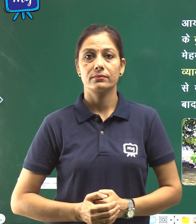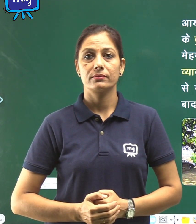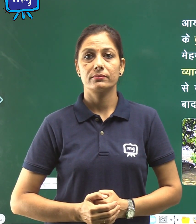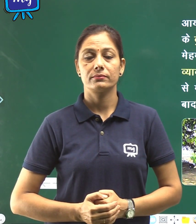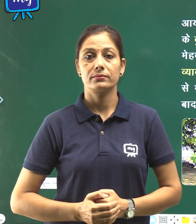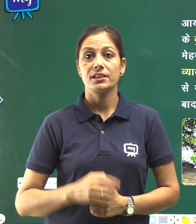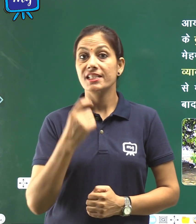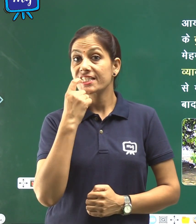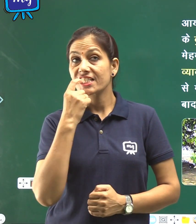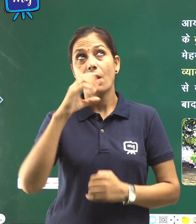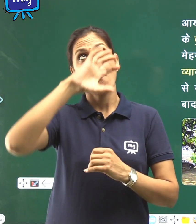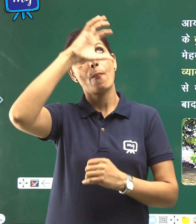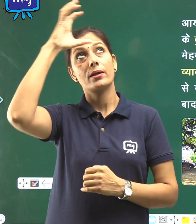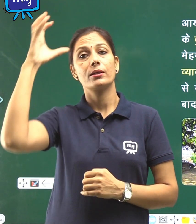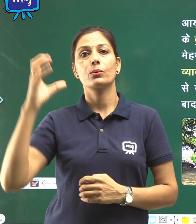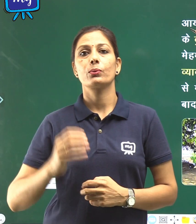बादल को